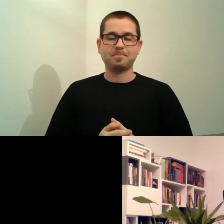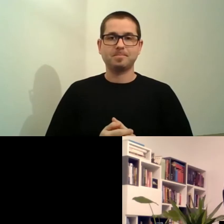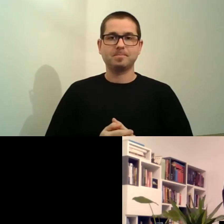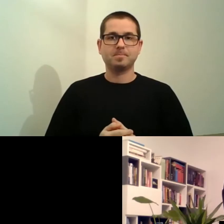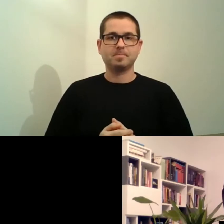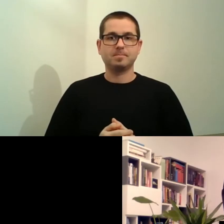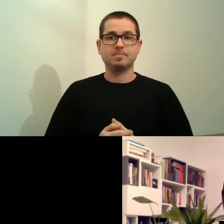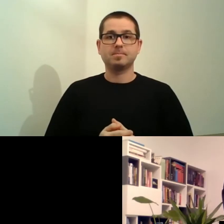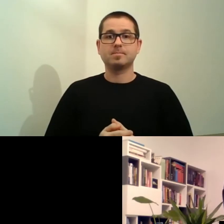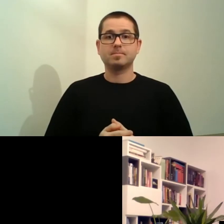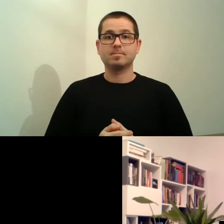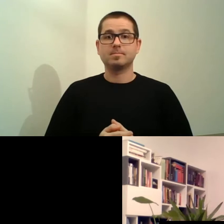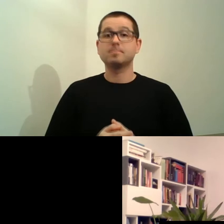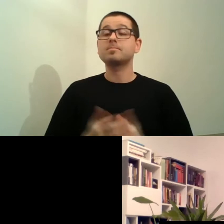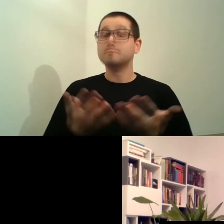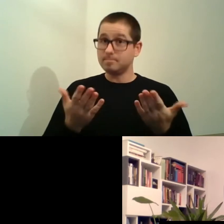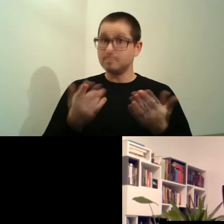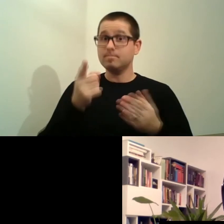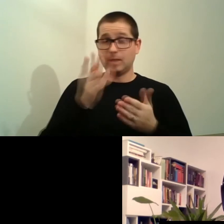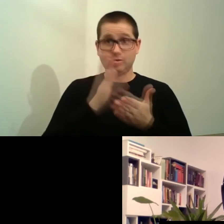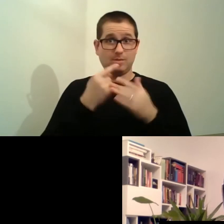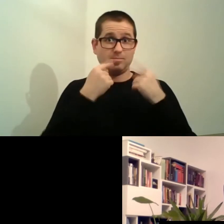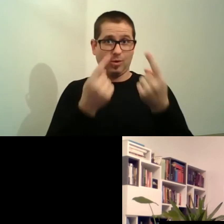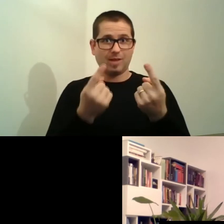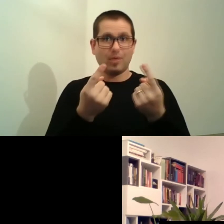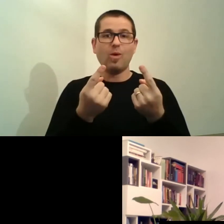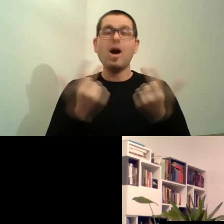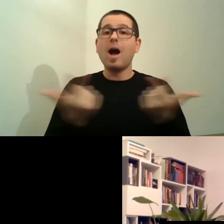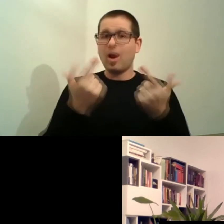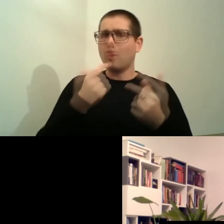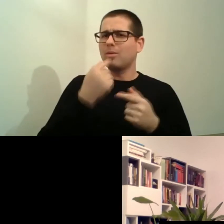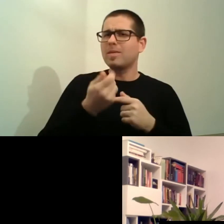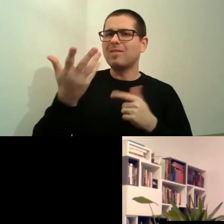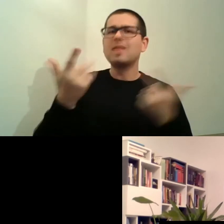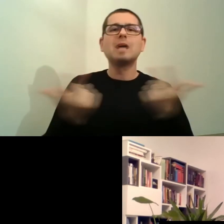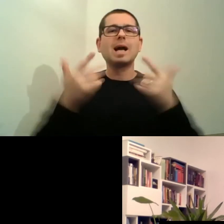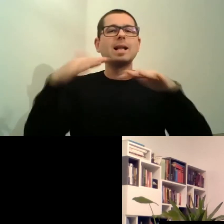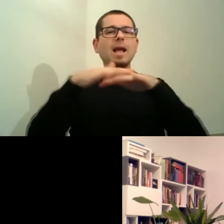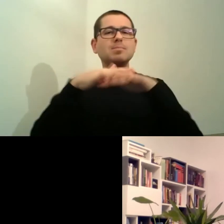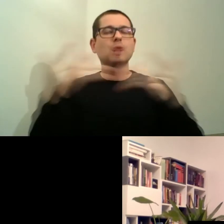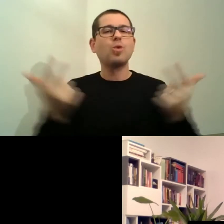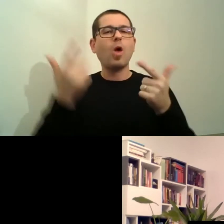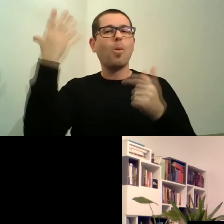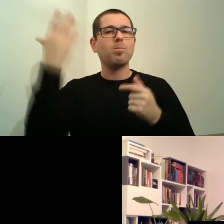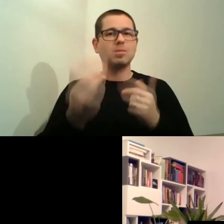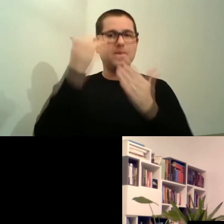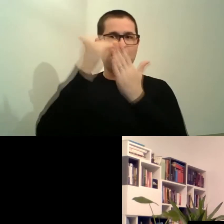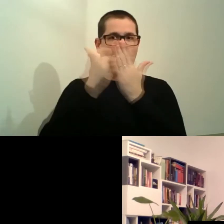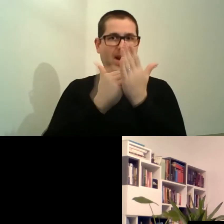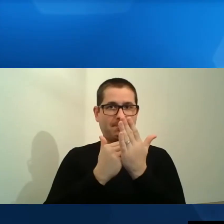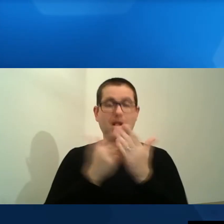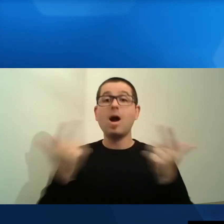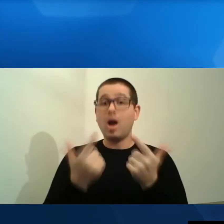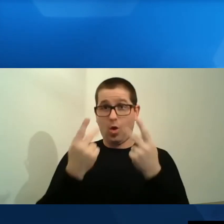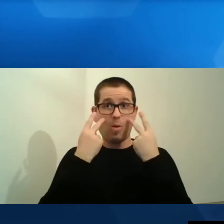Torej, ne vem, če si že povedal, lahko samo navedeš, kje točno na spletu najdemo to? Lahko